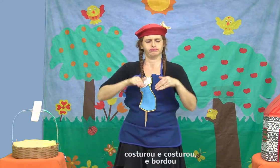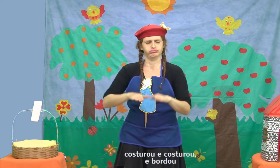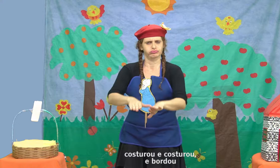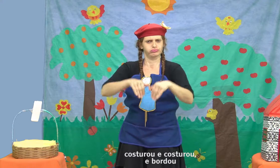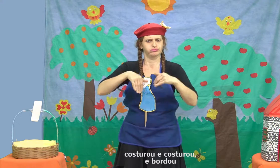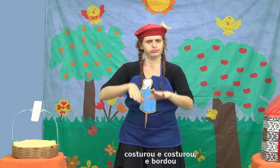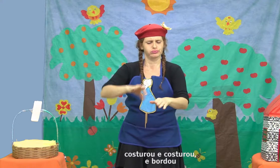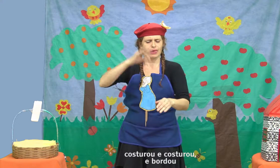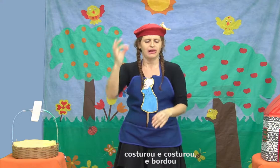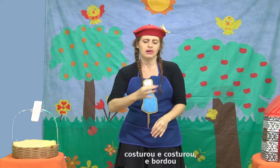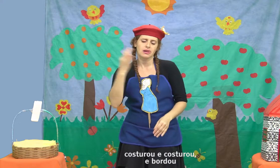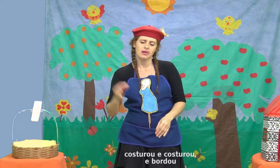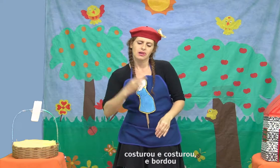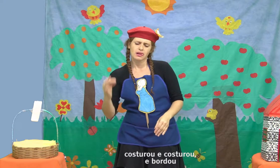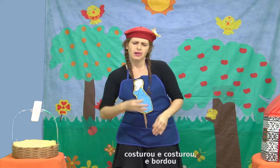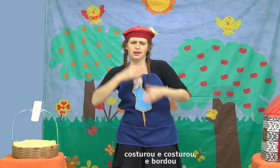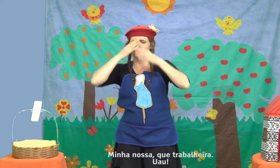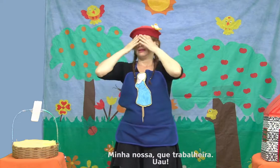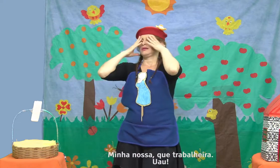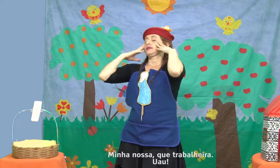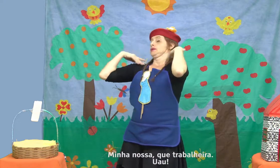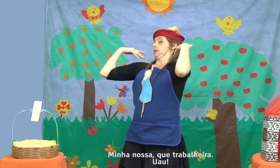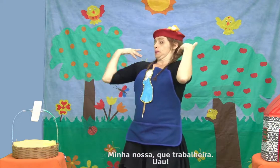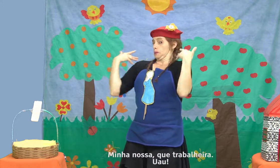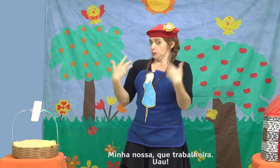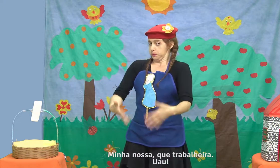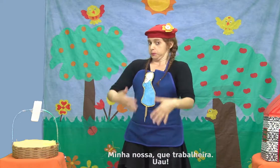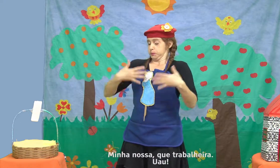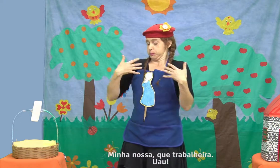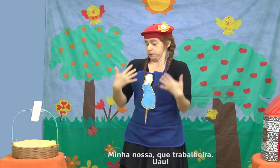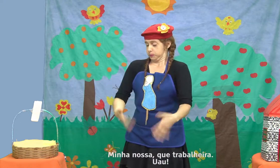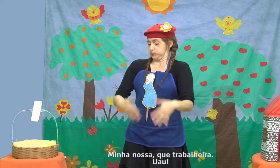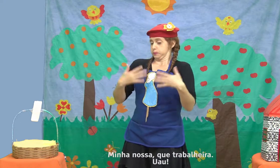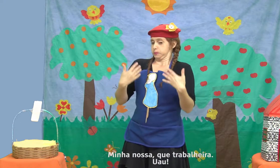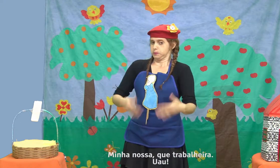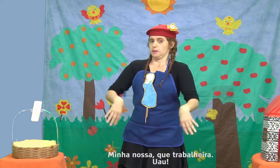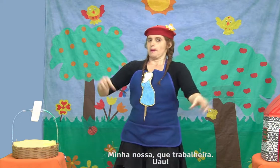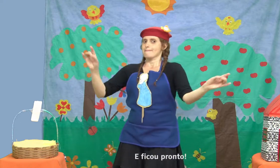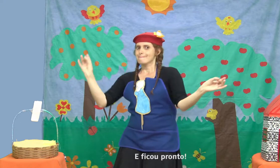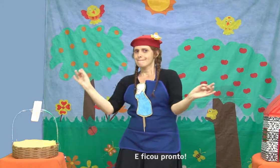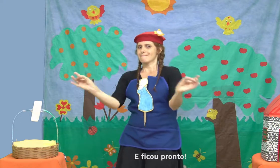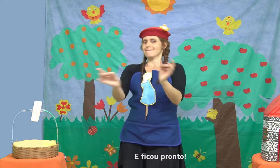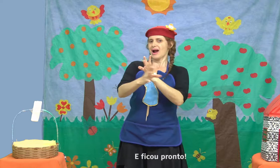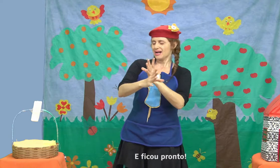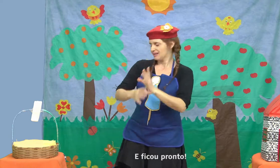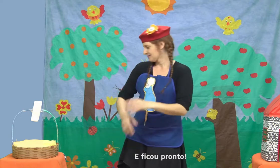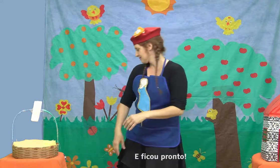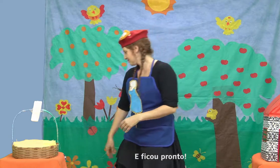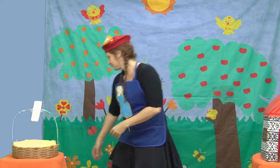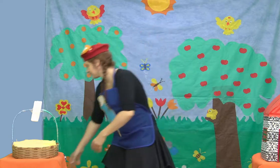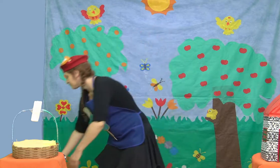costurou e bordou nem a nossa que trabalheira uaw e ficou pronto